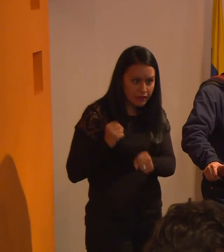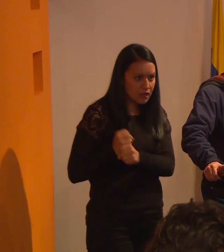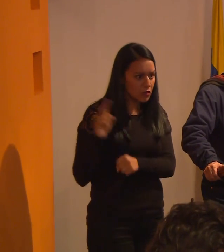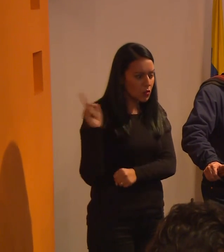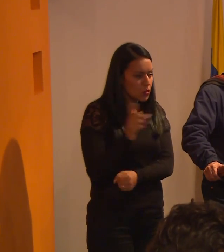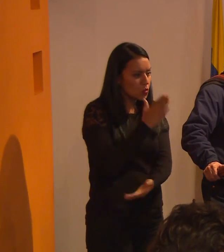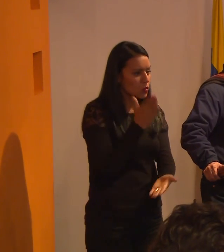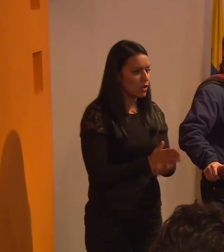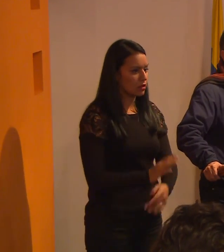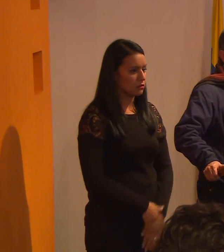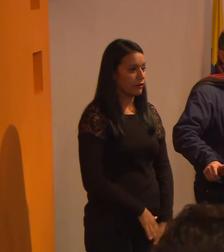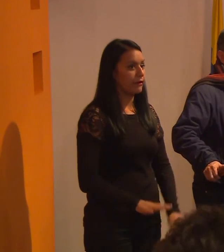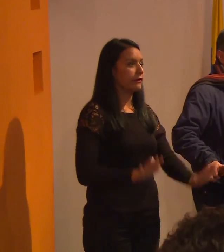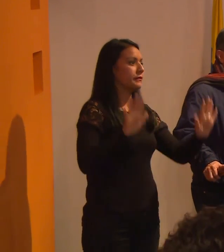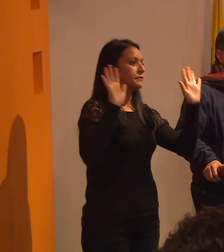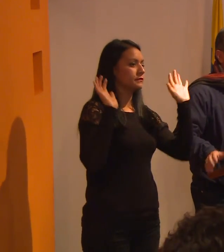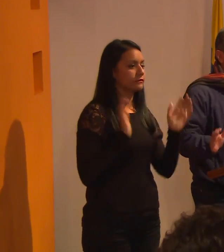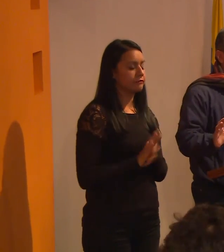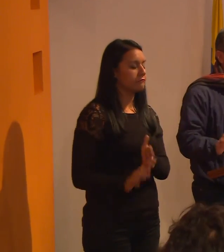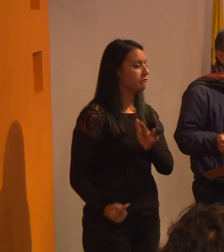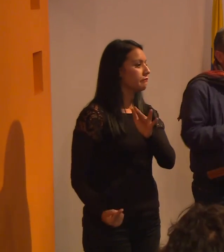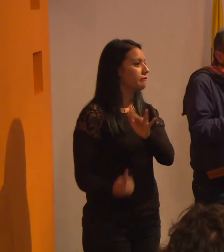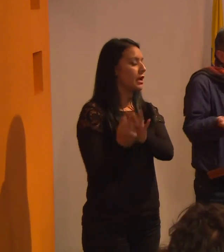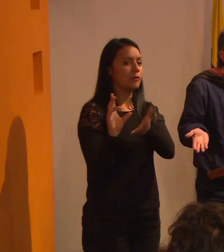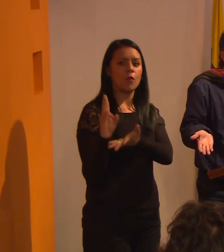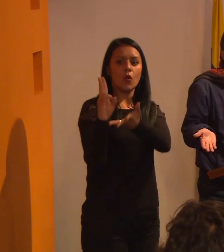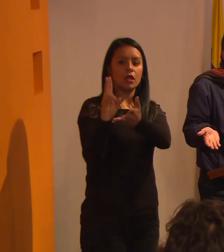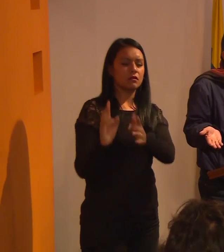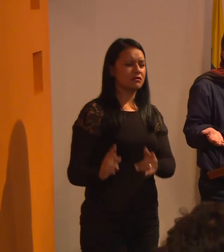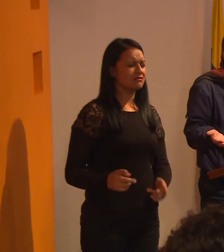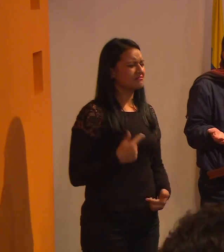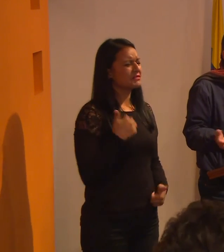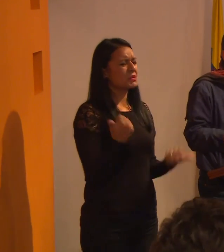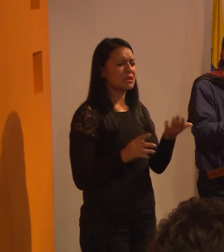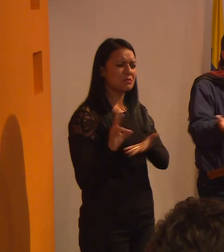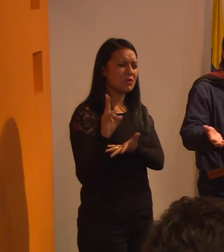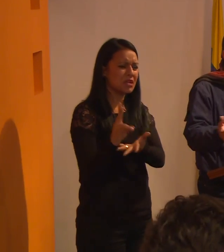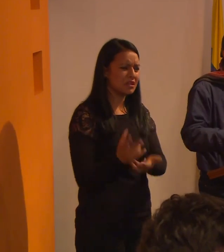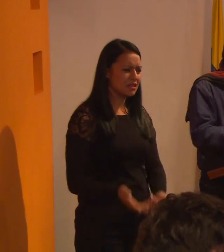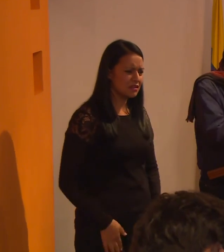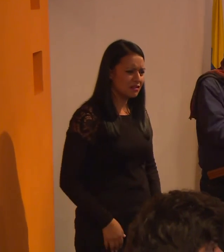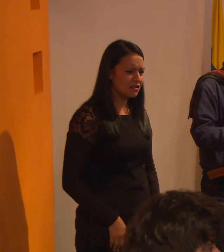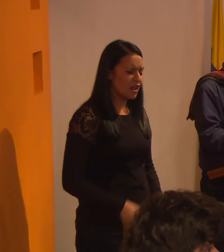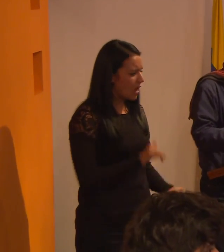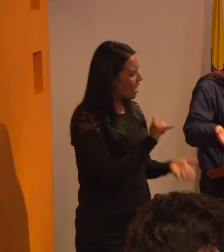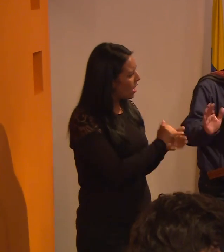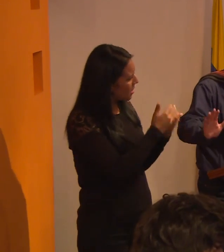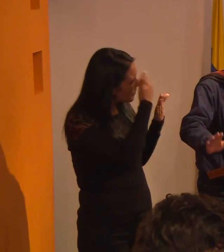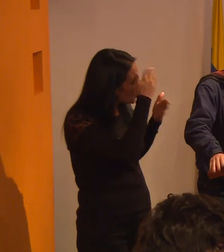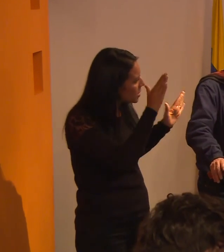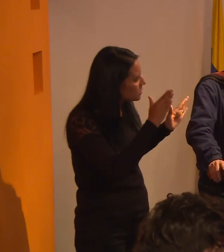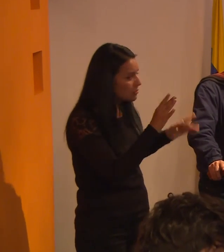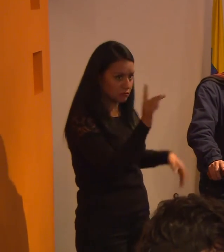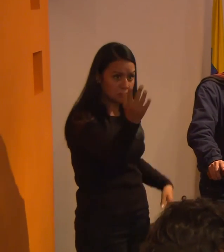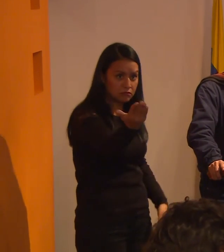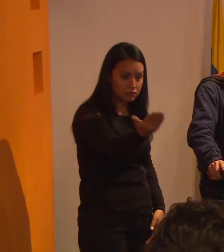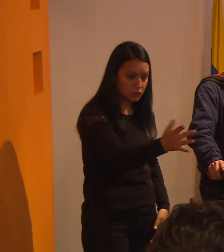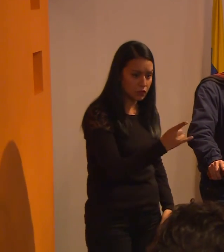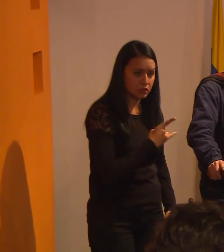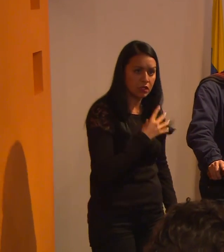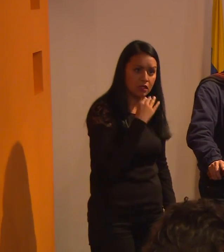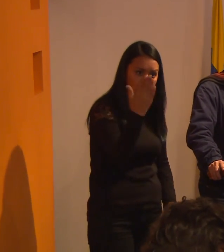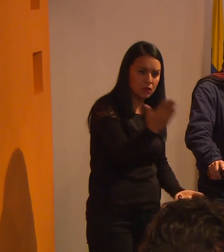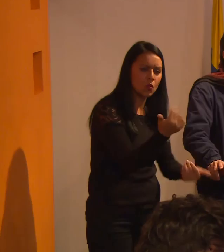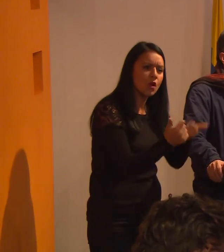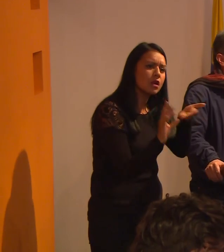años. Y ahora aparece un modelo. ¿Cuál es el modelo? En pro de la democracia, que nos cuenten aquí también cuál es el